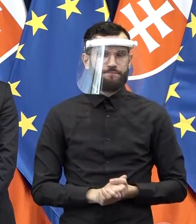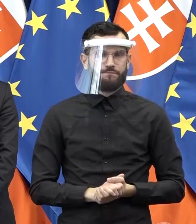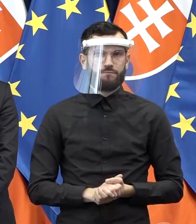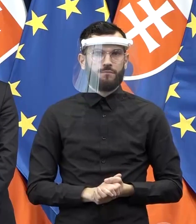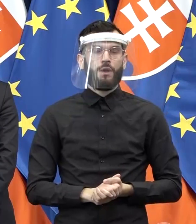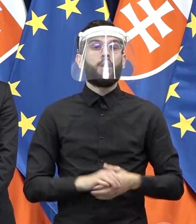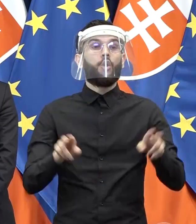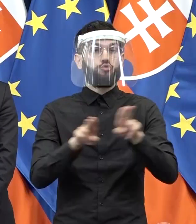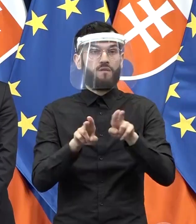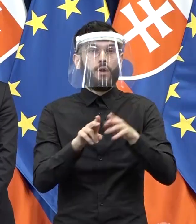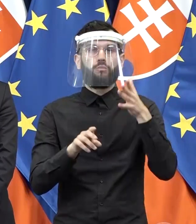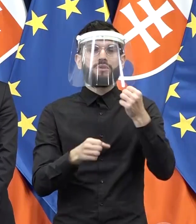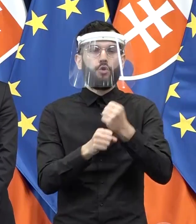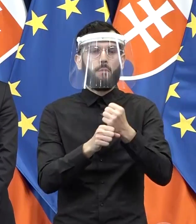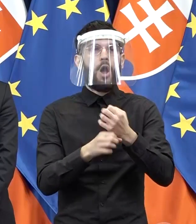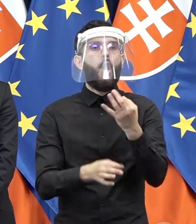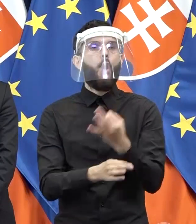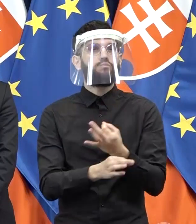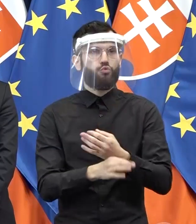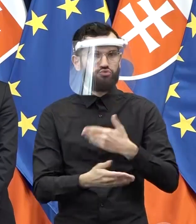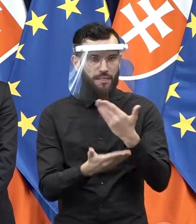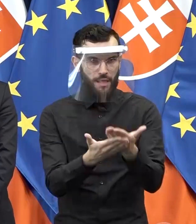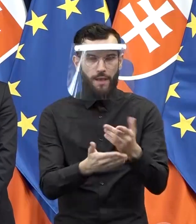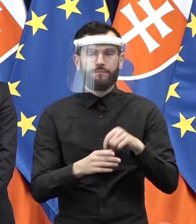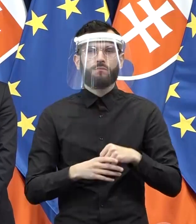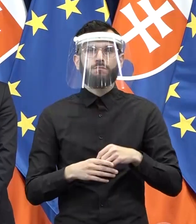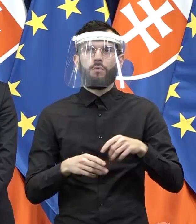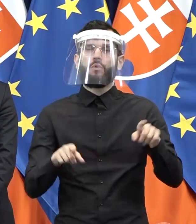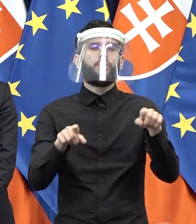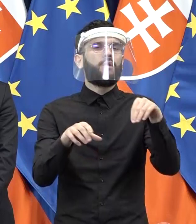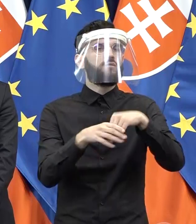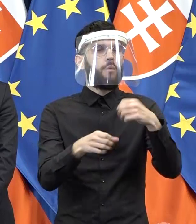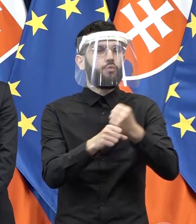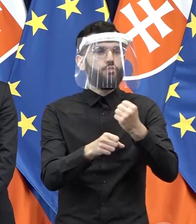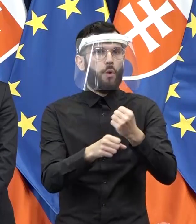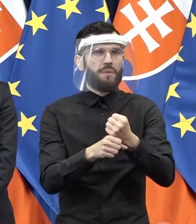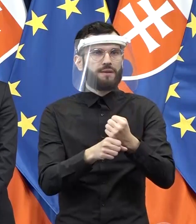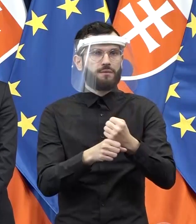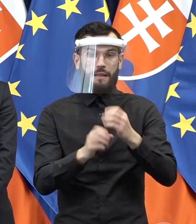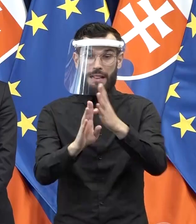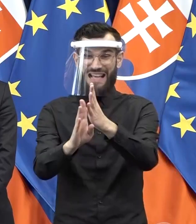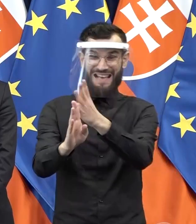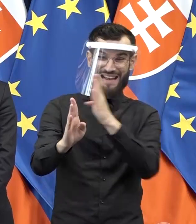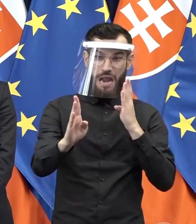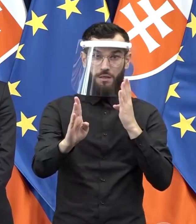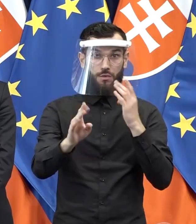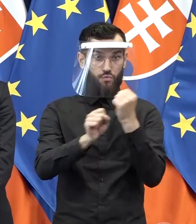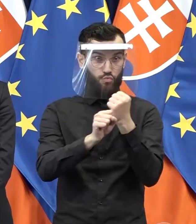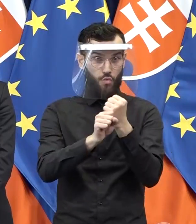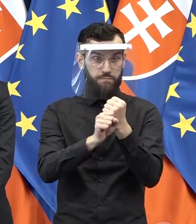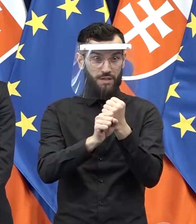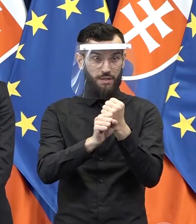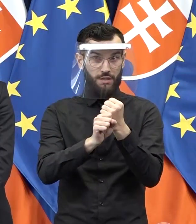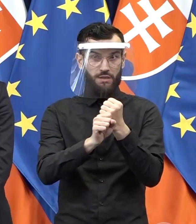Rovnako bude vydané odporúčanie, aby v akomkoľvek rade, ktorý sa vytvorí kdekolvek, ľudia stáli